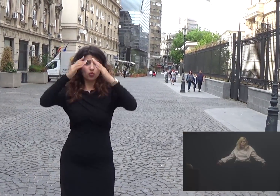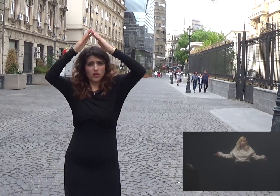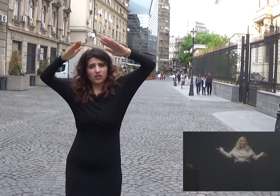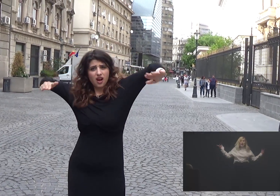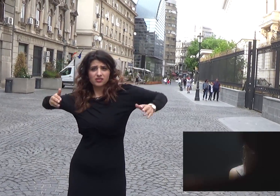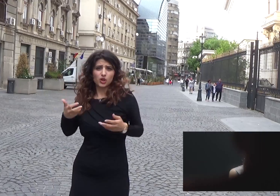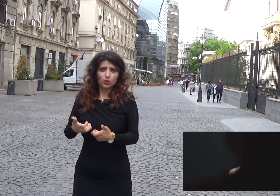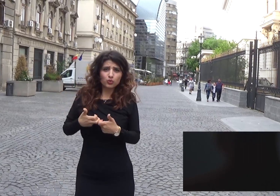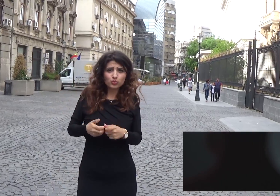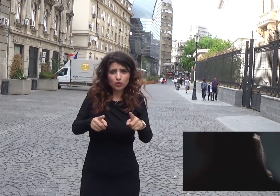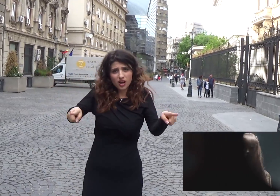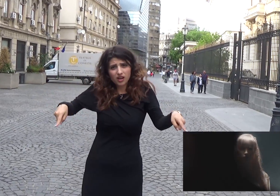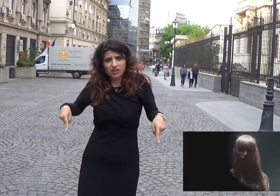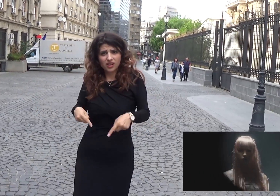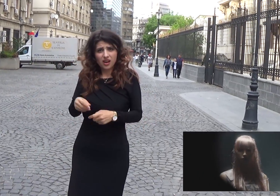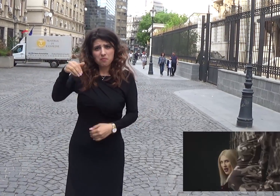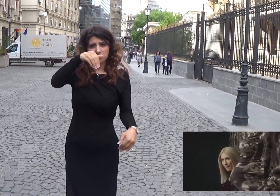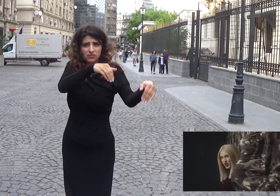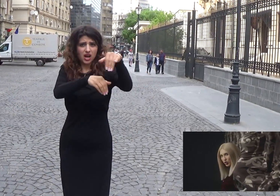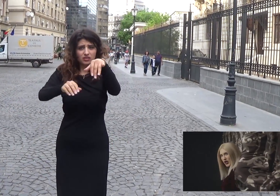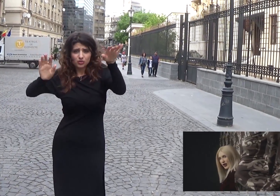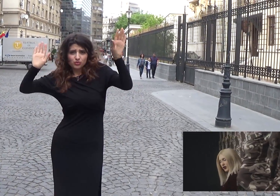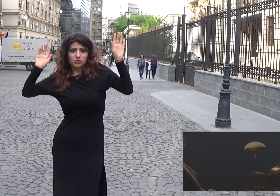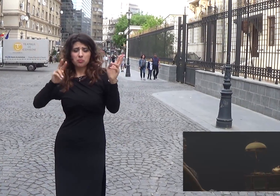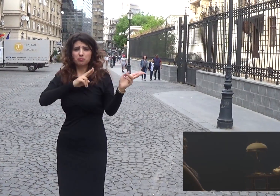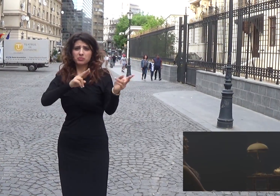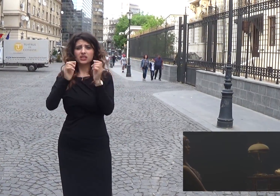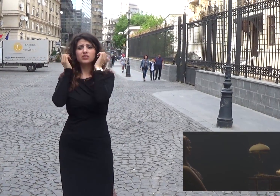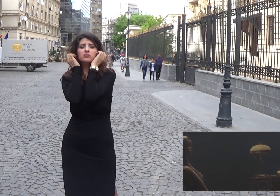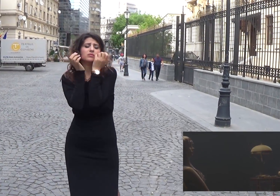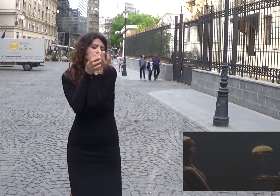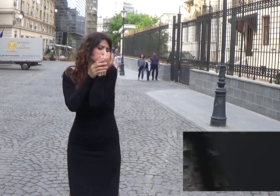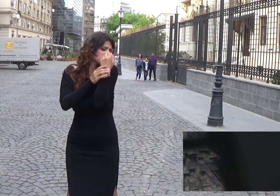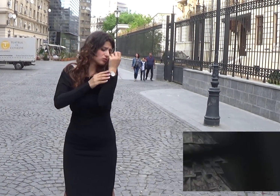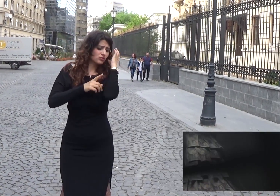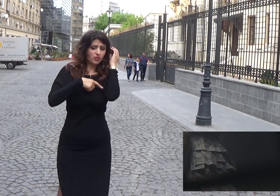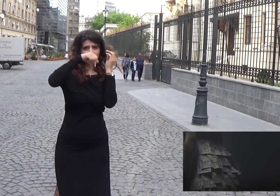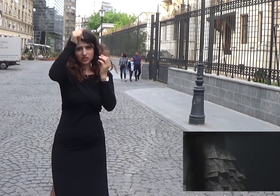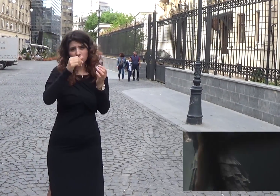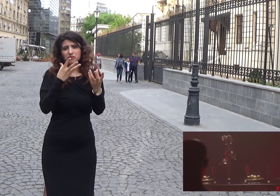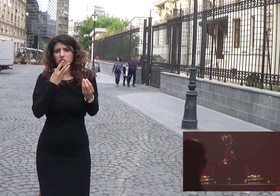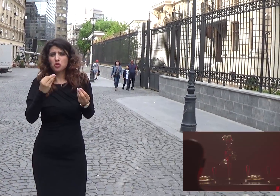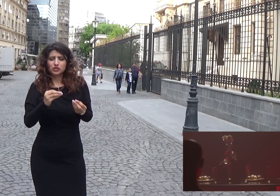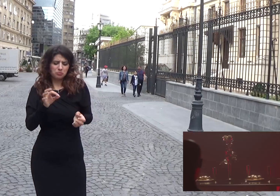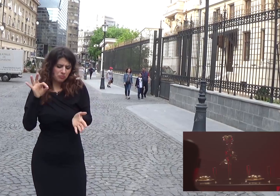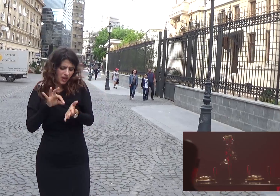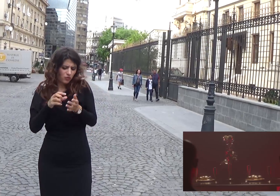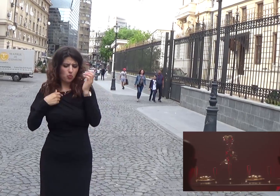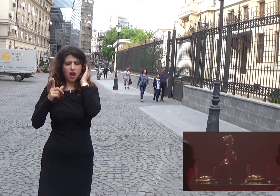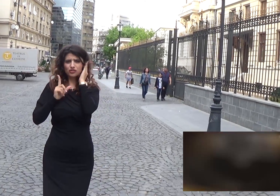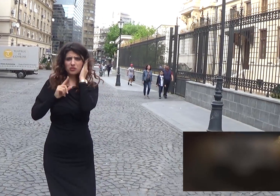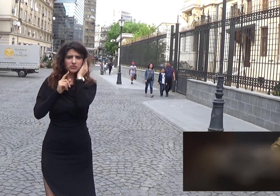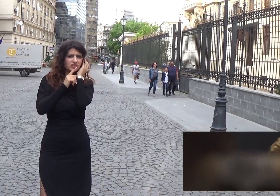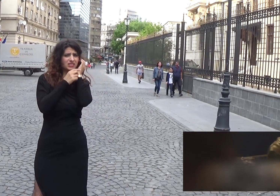zonă luxoasă, cu grădină, piscină și plină de bijuterii. Voi fi în ziua cea mare, sper că va fi soare și perfect. Te aștept,